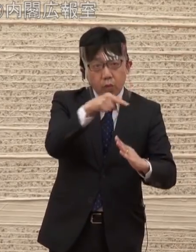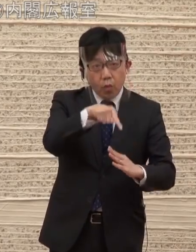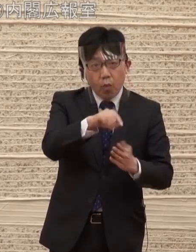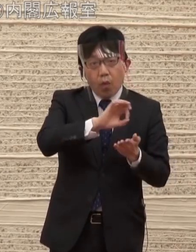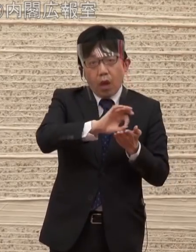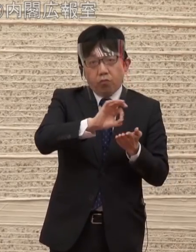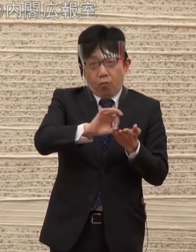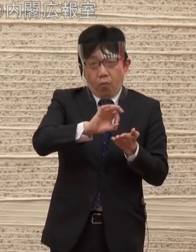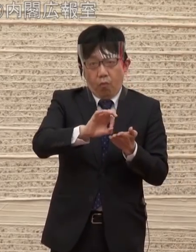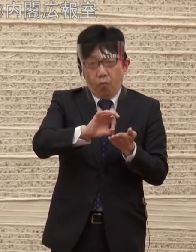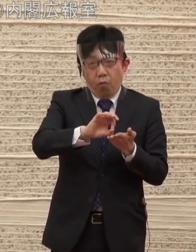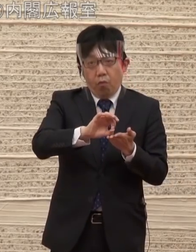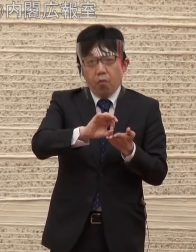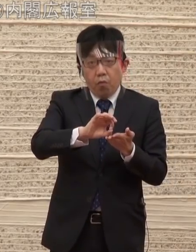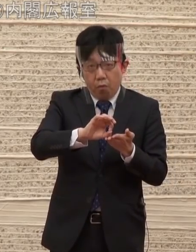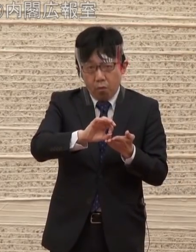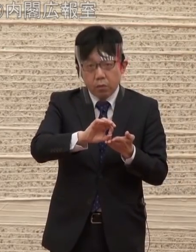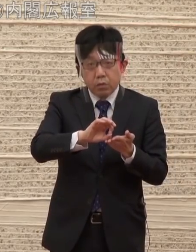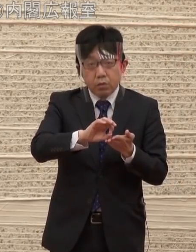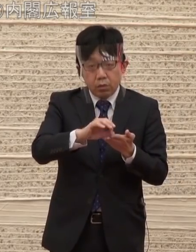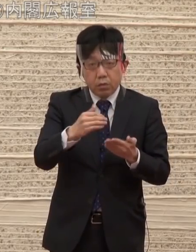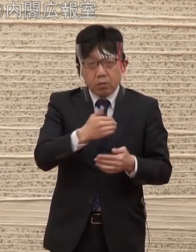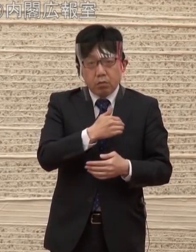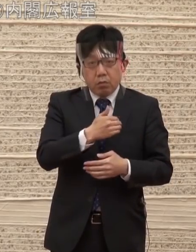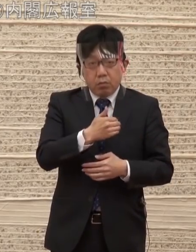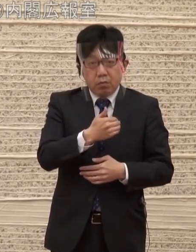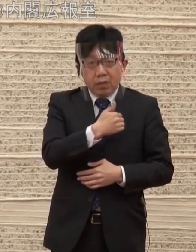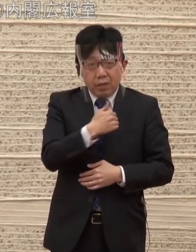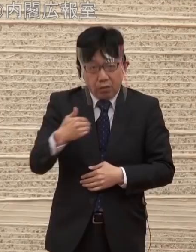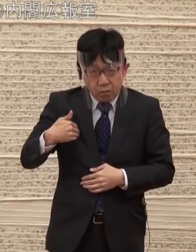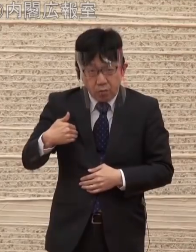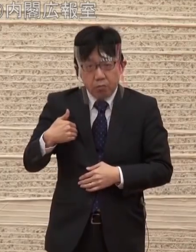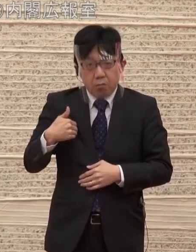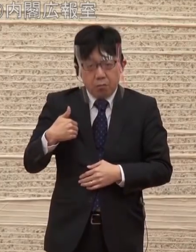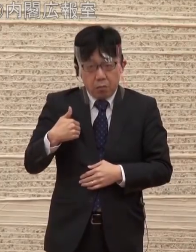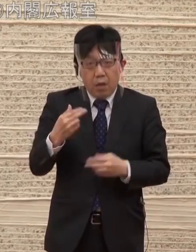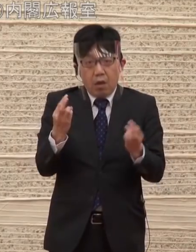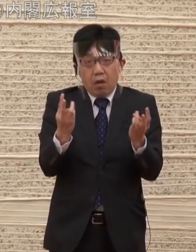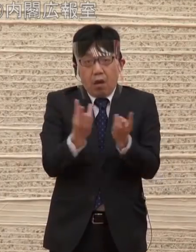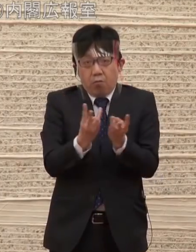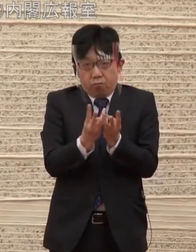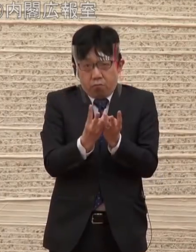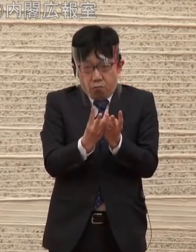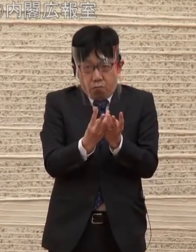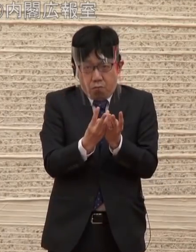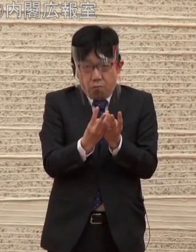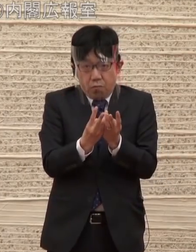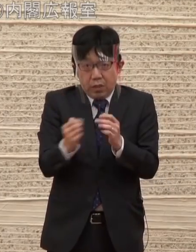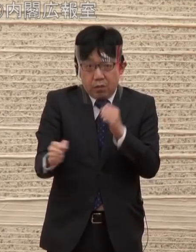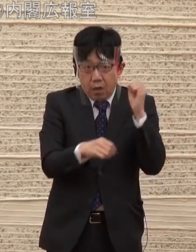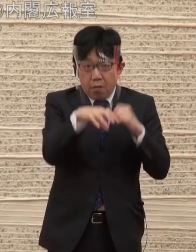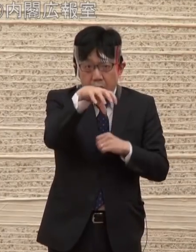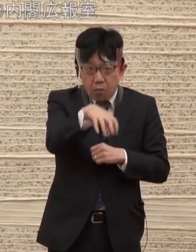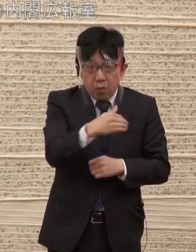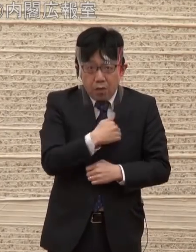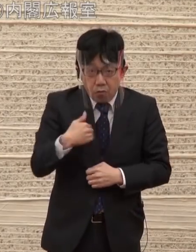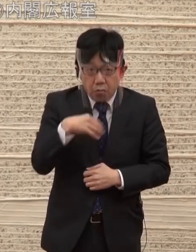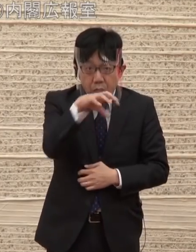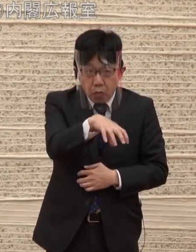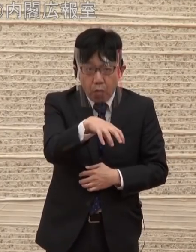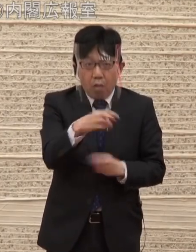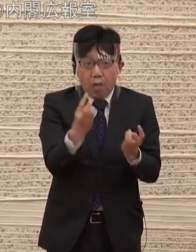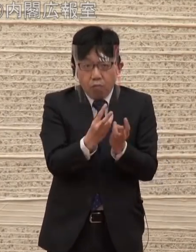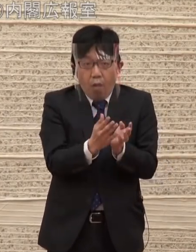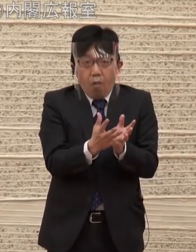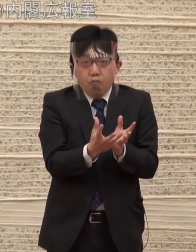も含めましてですね可能な感じで多くの避難首相を応援の避難しを解説をしていくまたあーあ